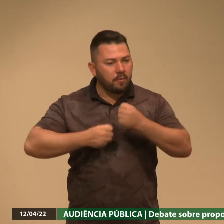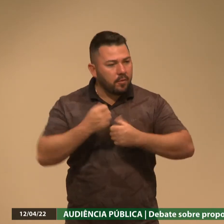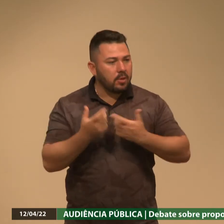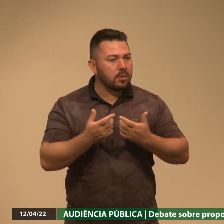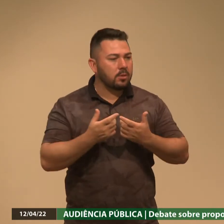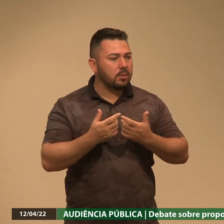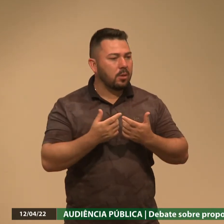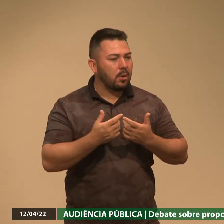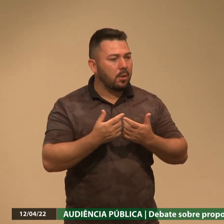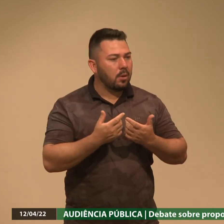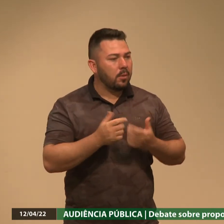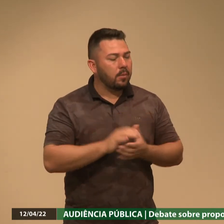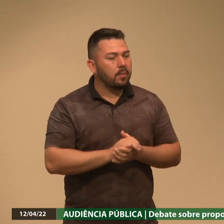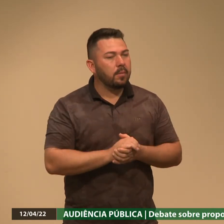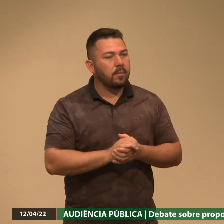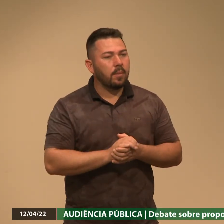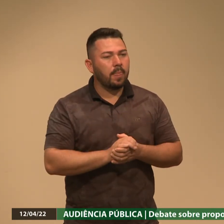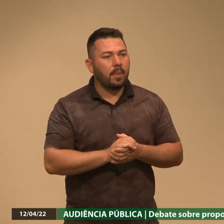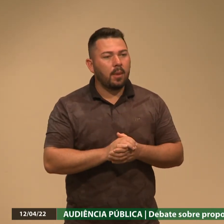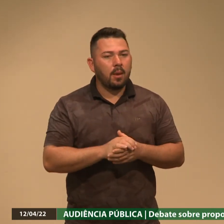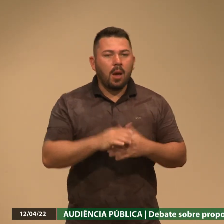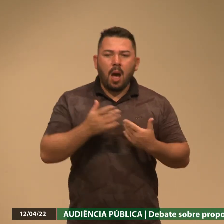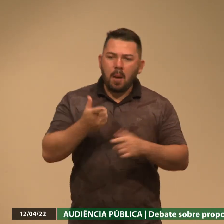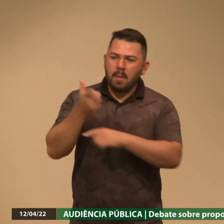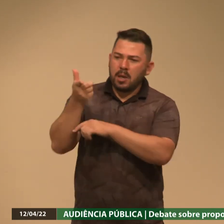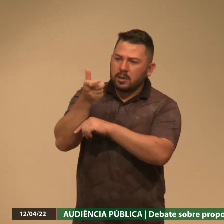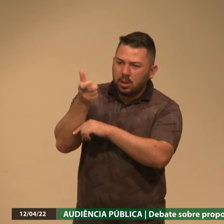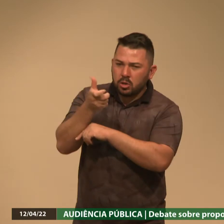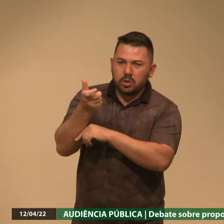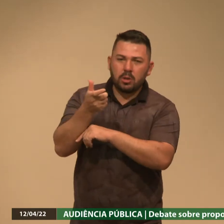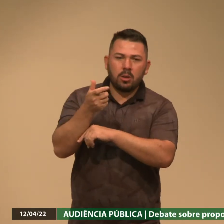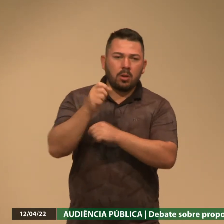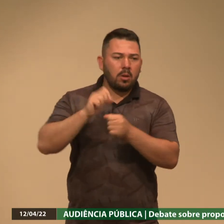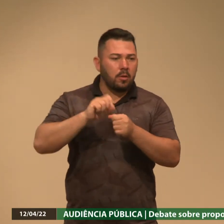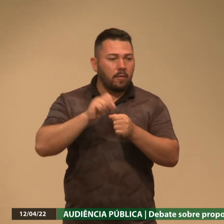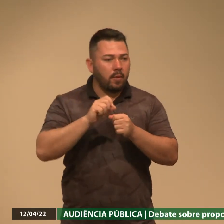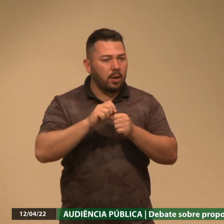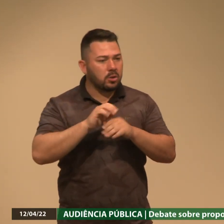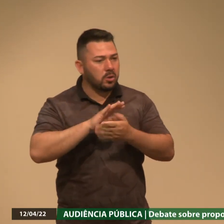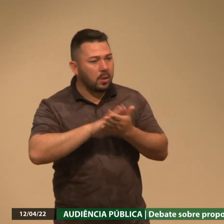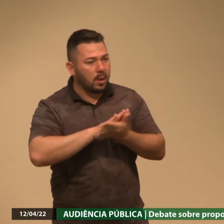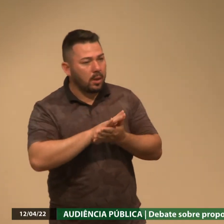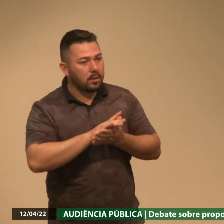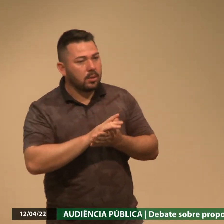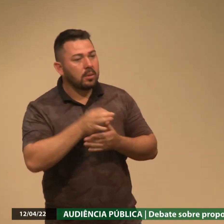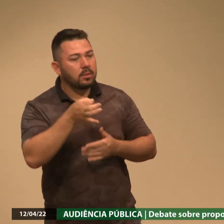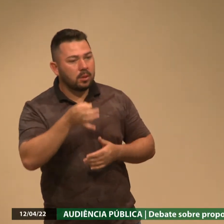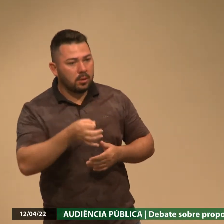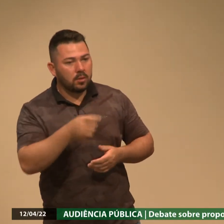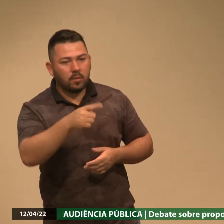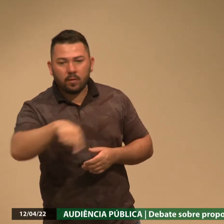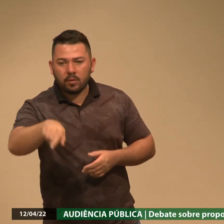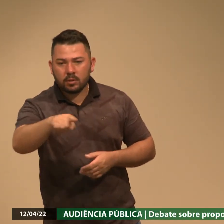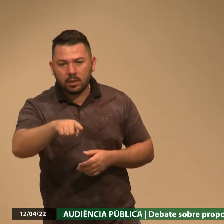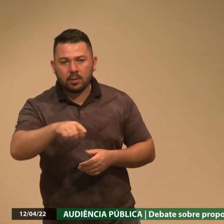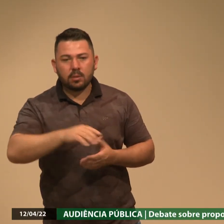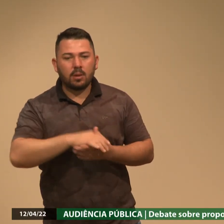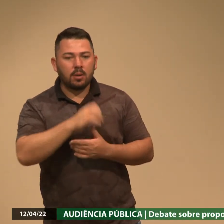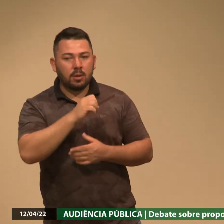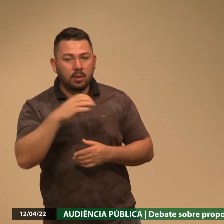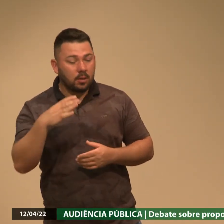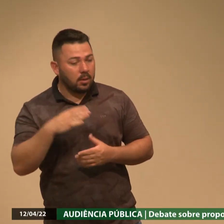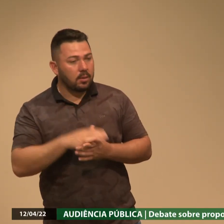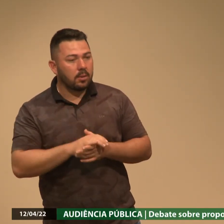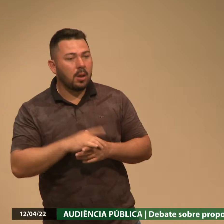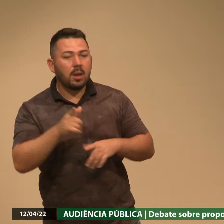catarinense no Brasil ah ah mas eu atiro não faço nenhuma atividade física Com certeza o nosso atirador campeão Catarinense